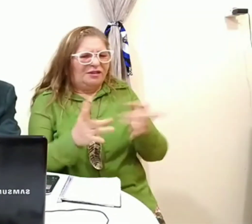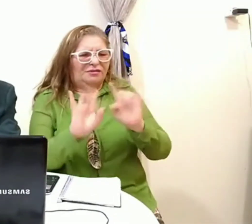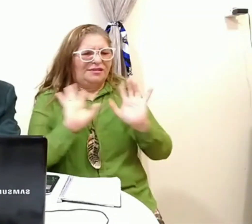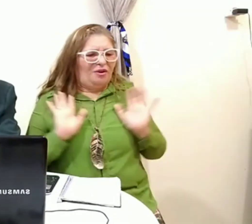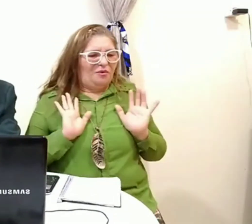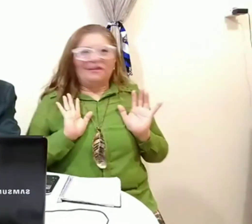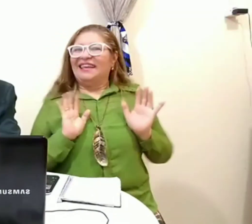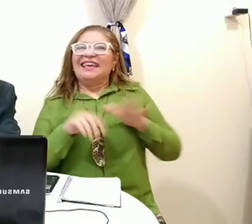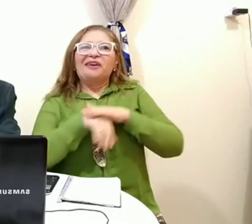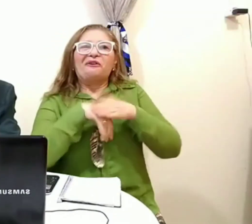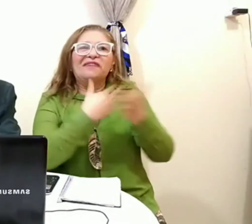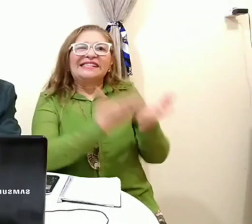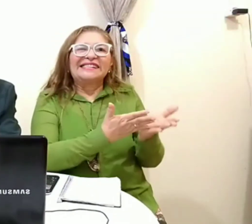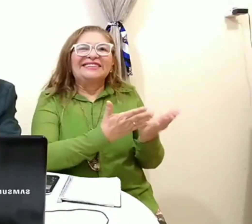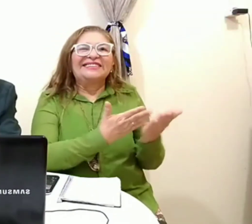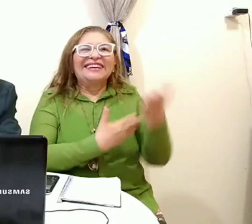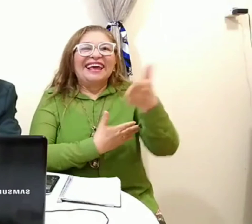com ele,